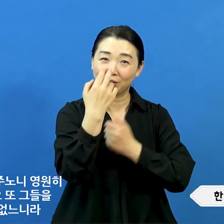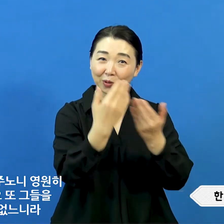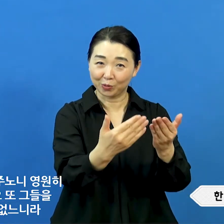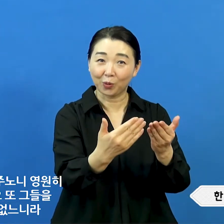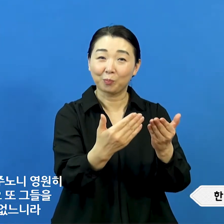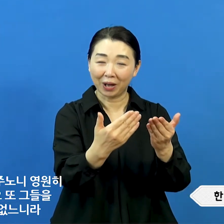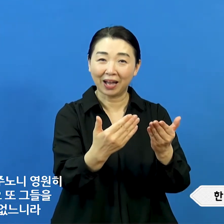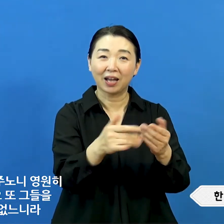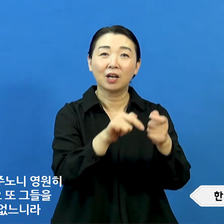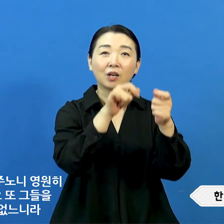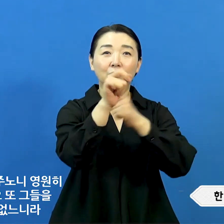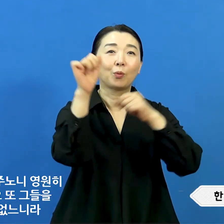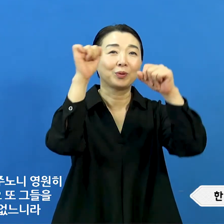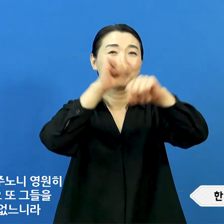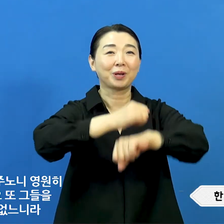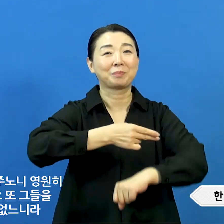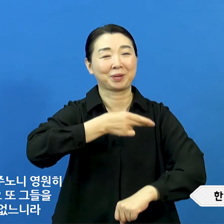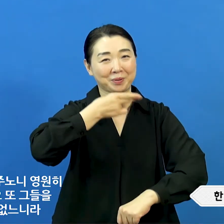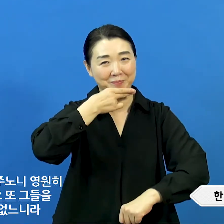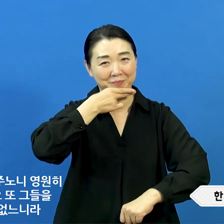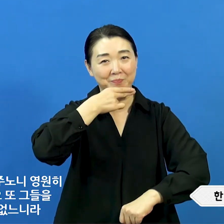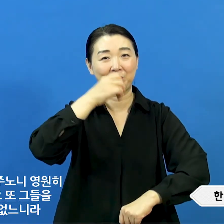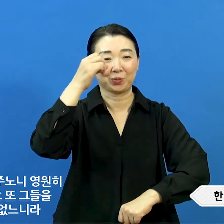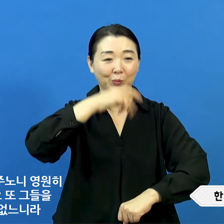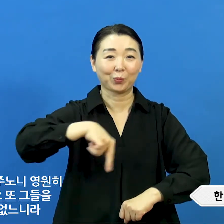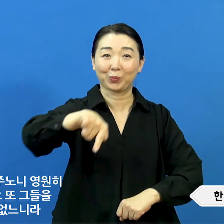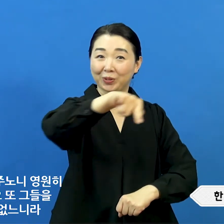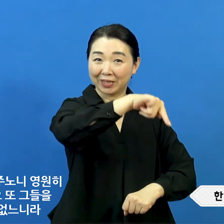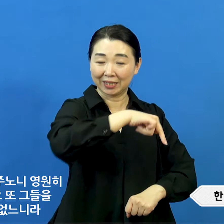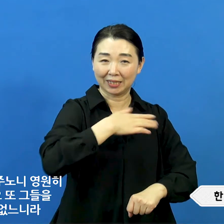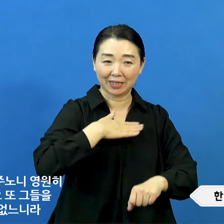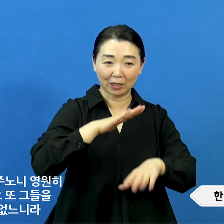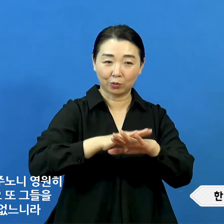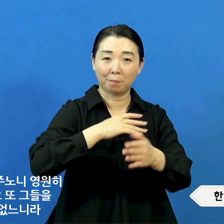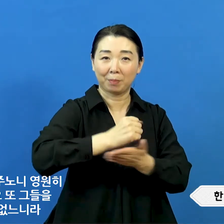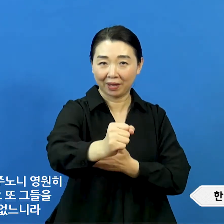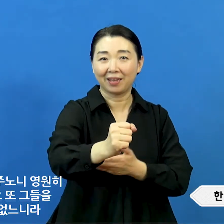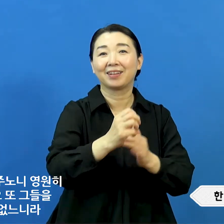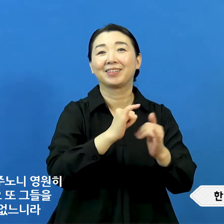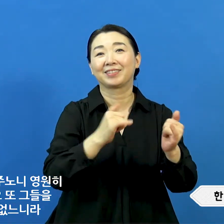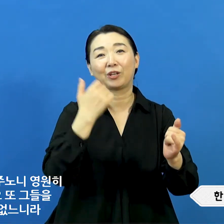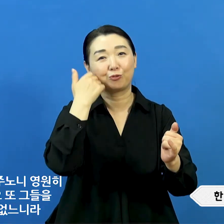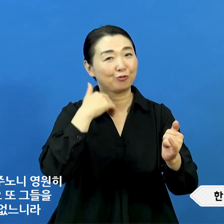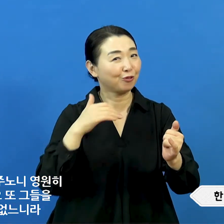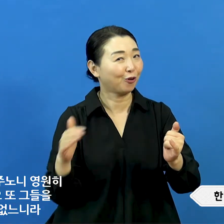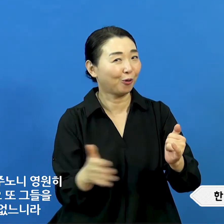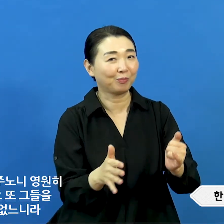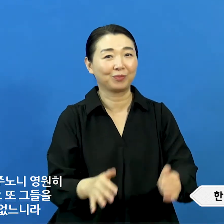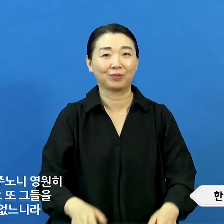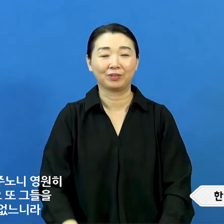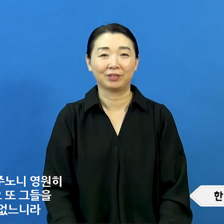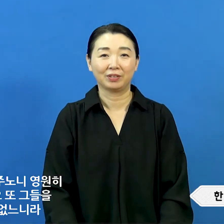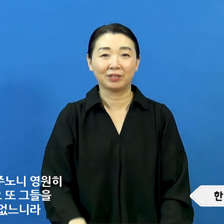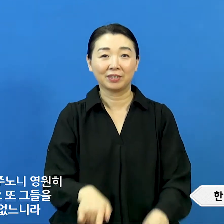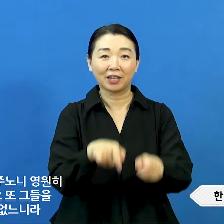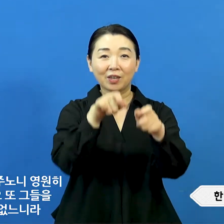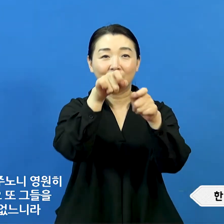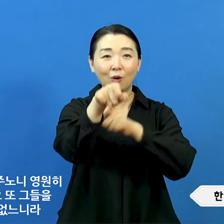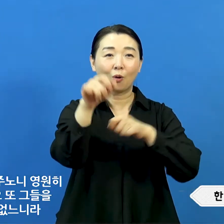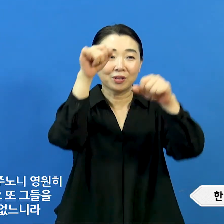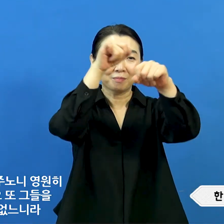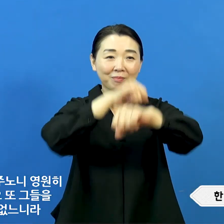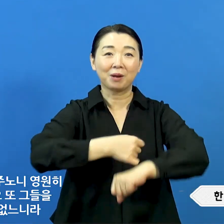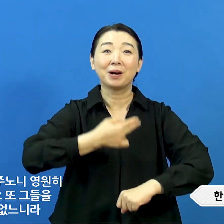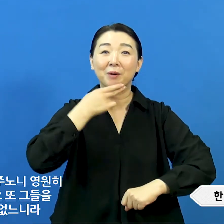주노니 영원히 멸망하지 아니할 것이요 또 그들을 내 손에서 빼앗을 자가 없느니라. 여기에도 영원히